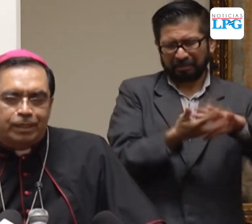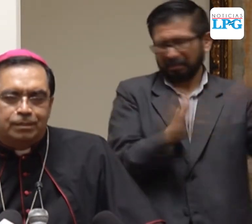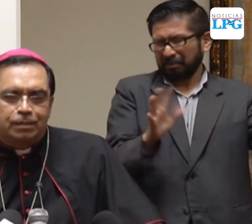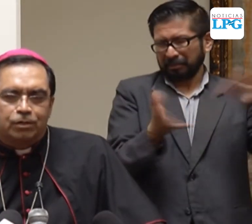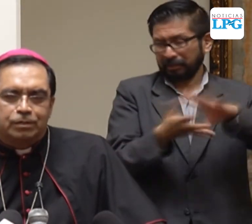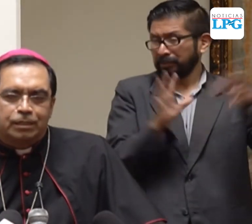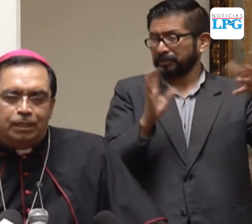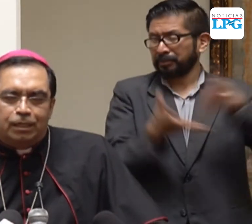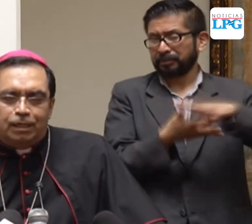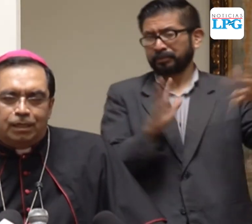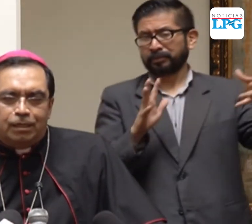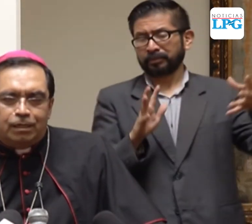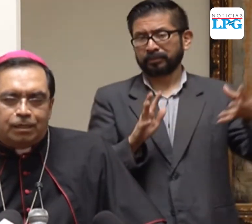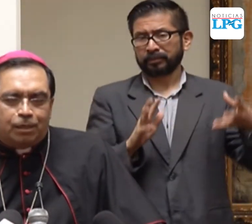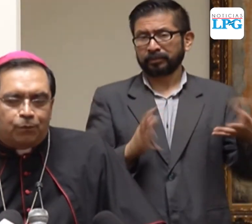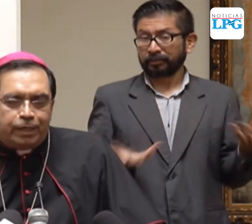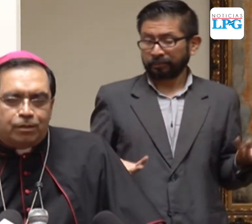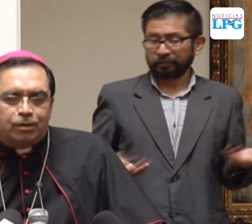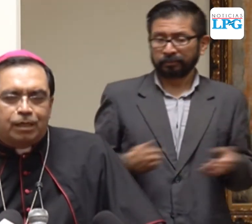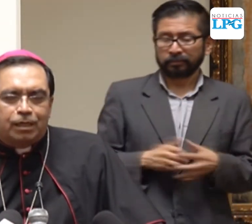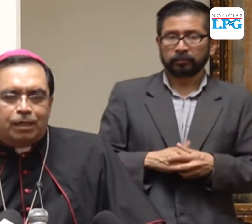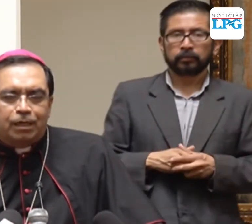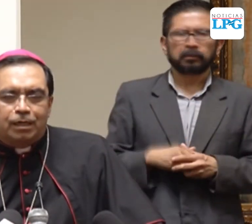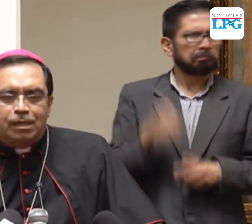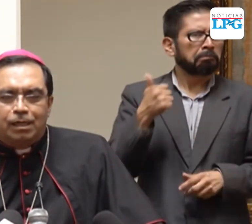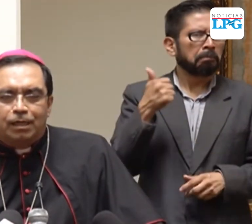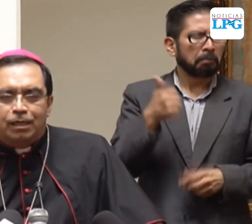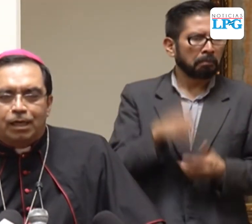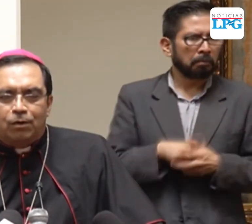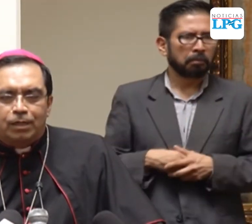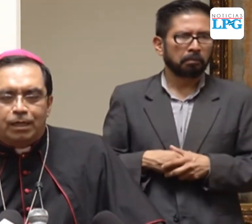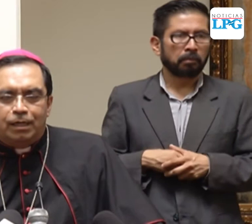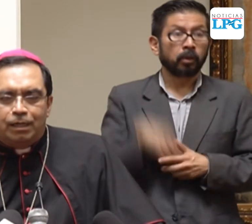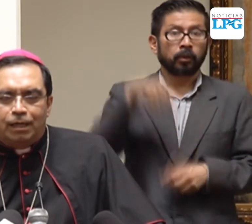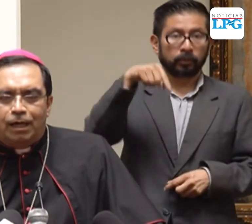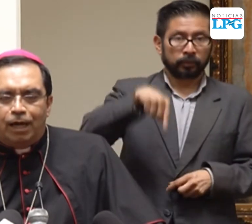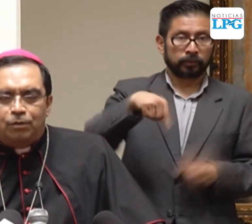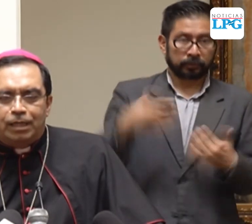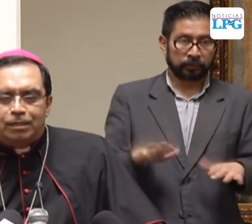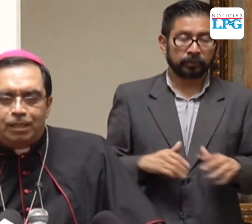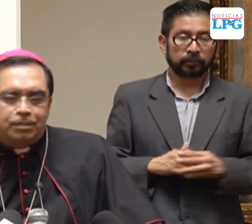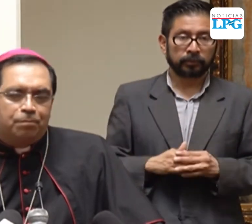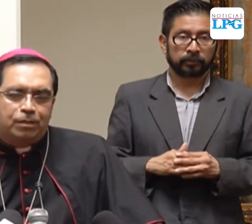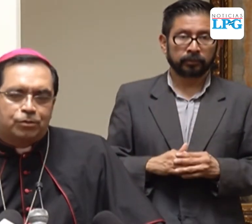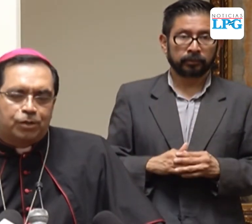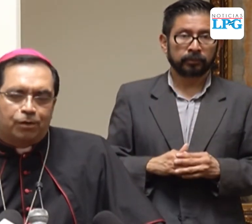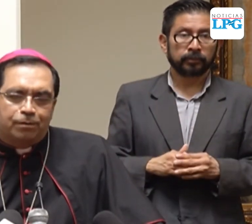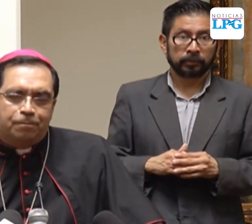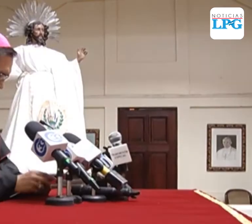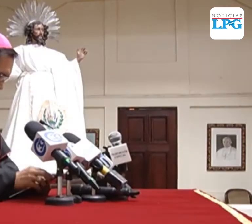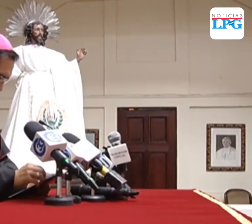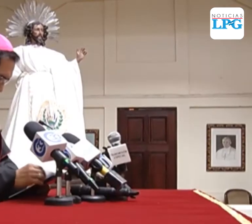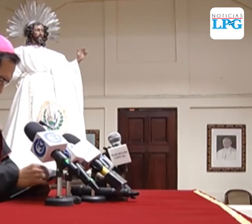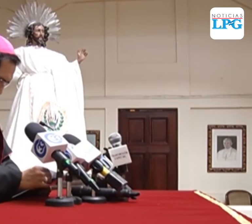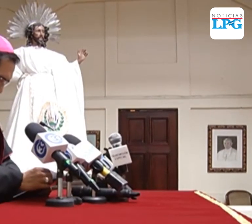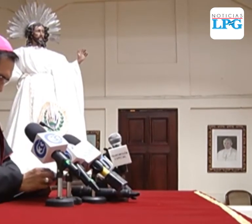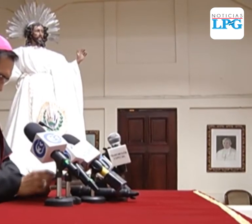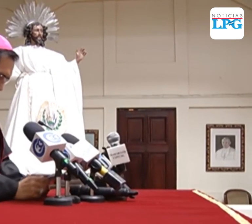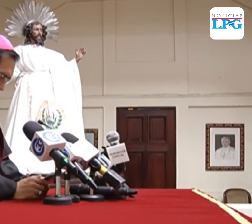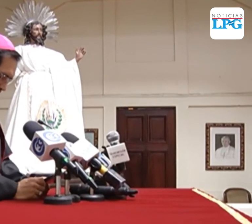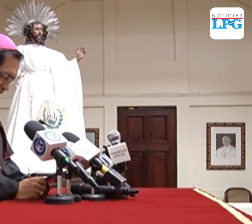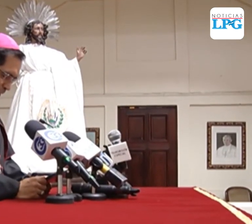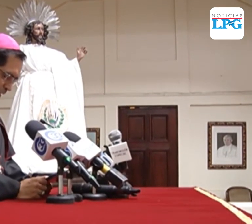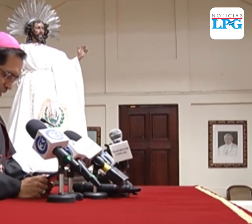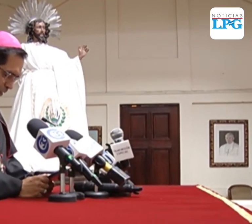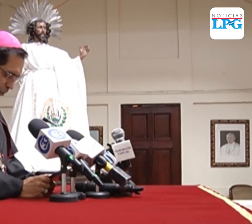más violencia. Entonces, qué bueno que ahora hay una disminución. El representante